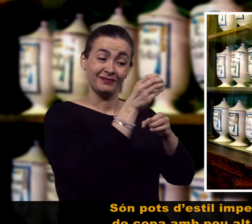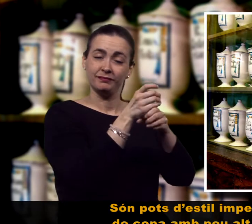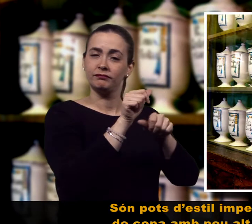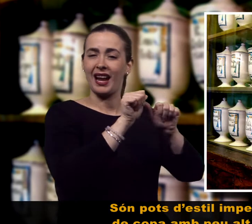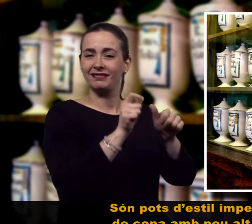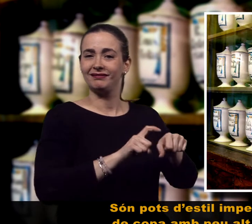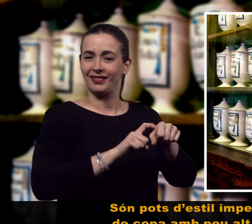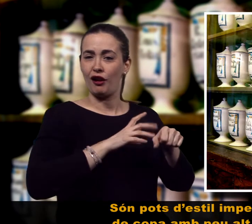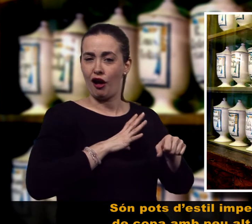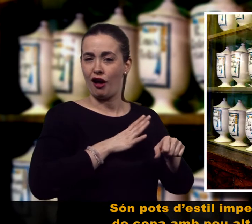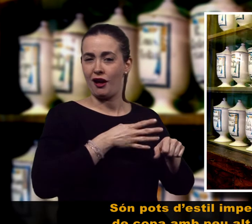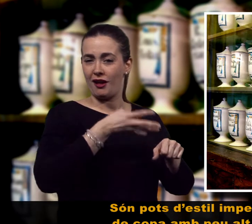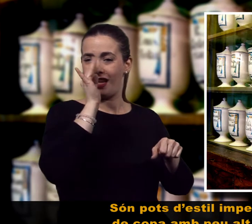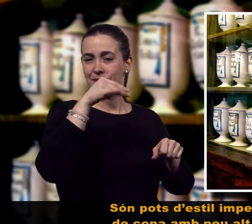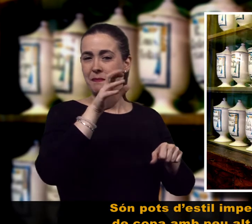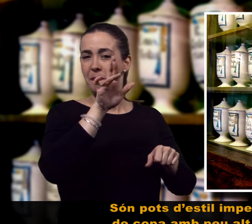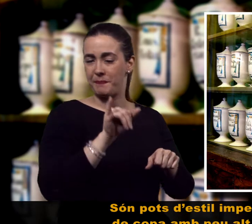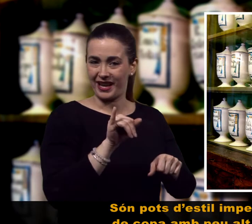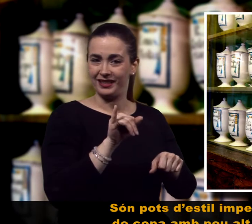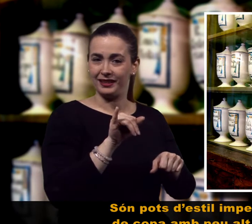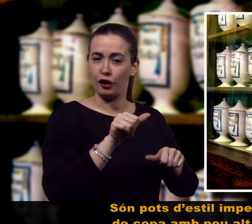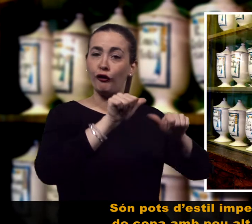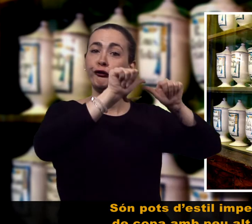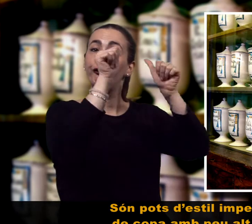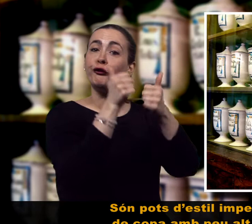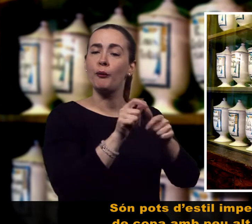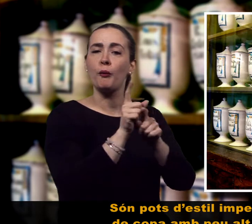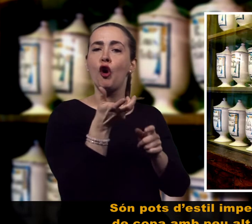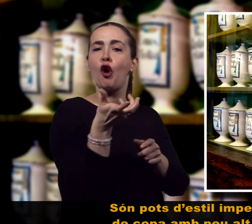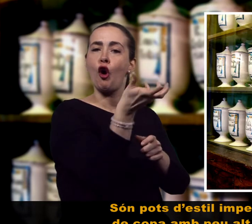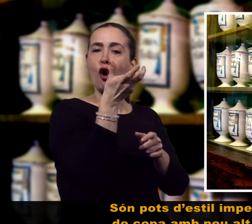Són pots d'estil imperi, en forma de copa, amb peu alt i tapadora.